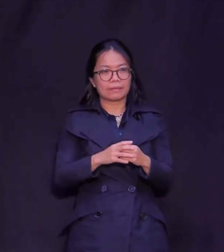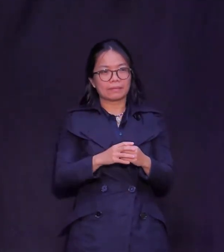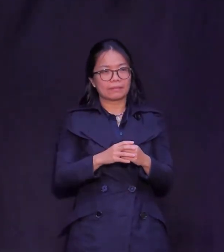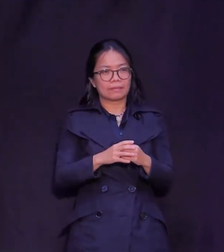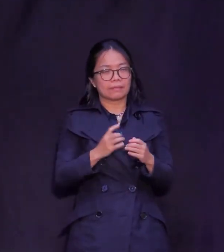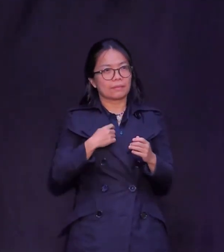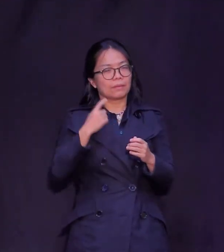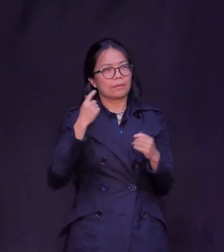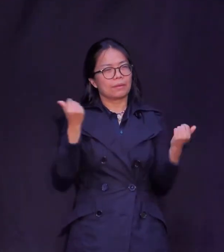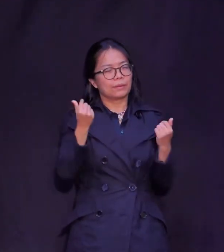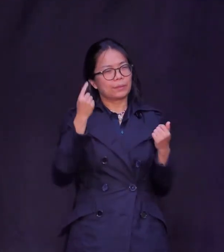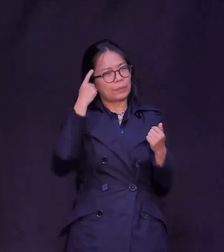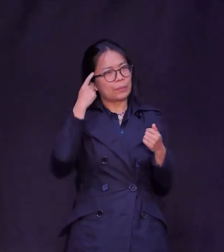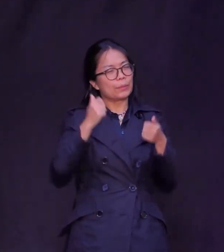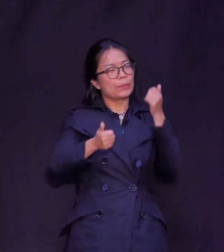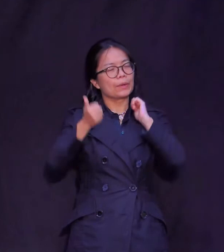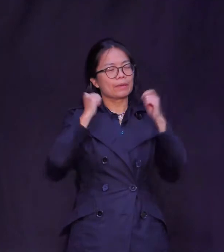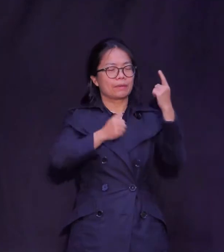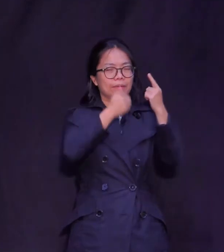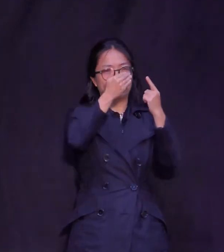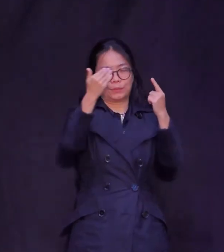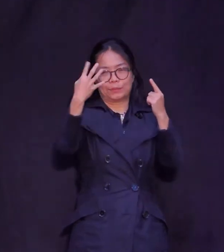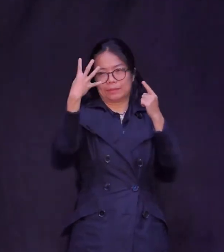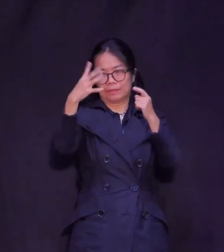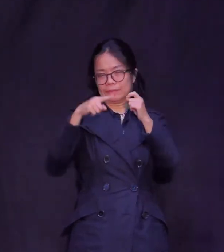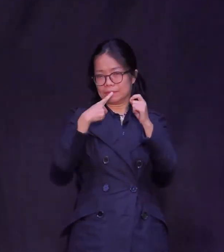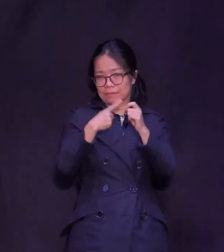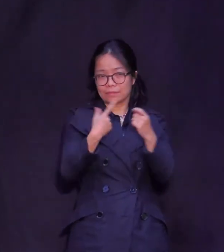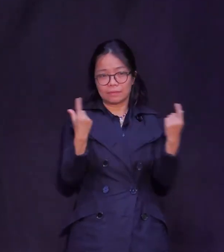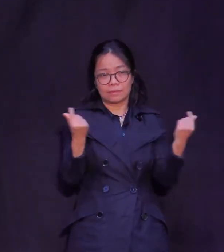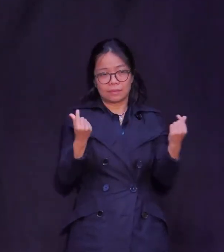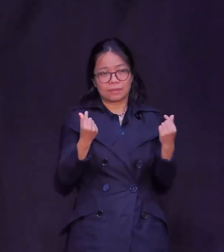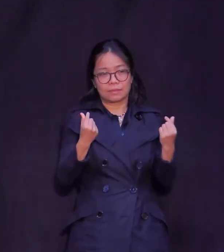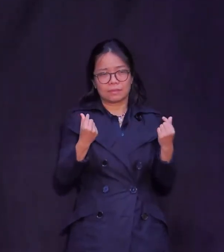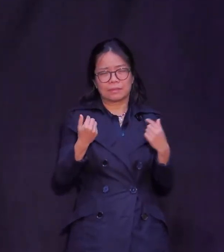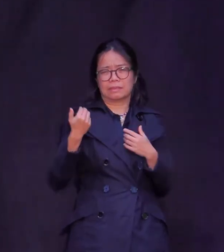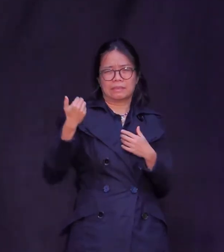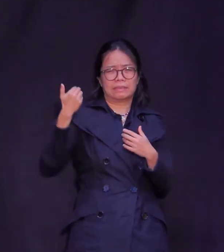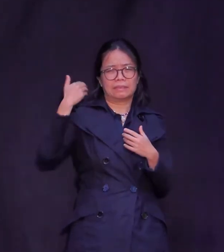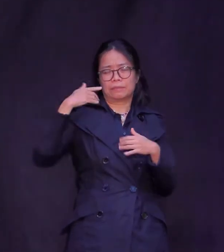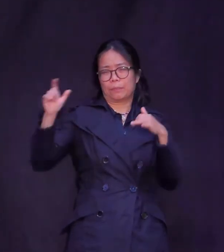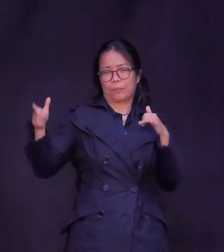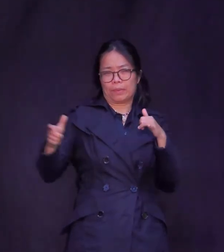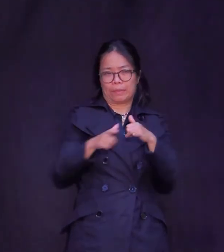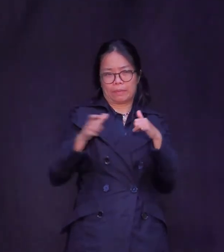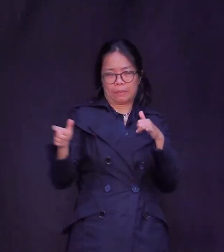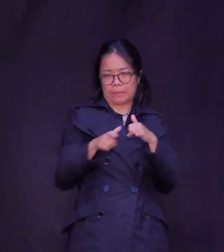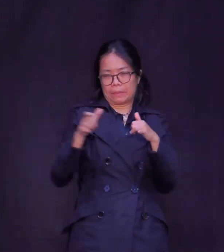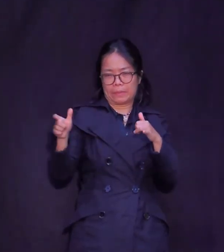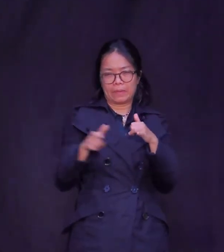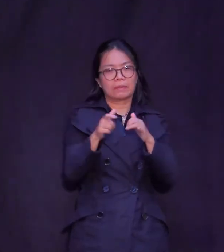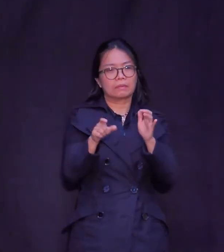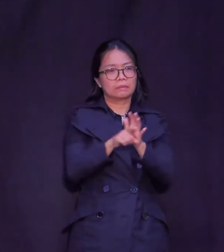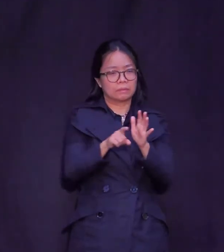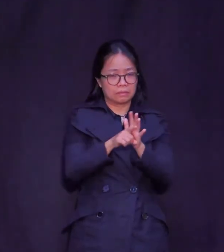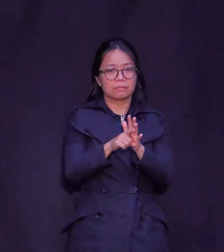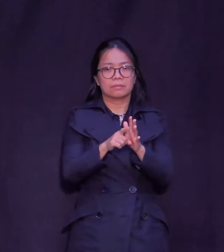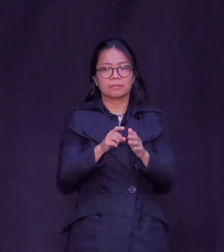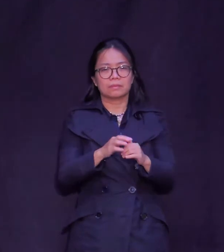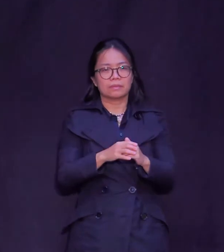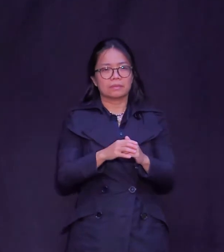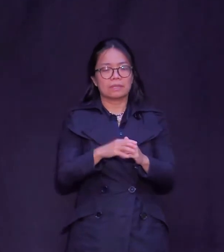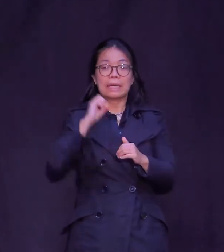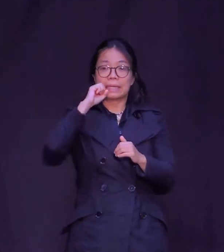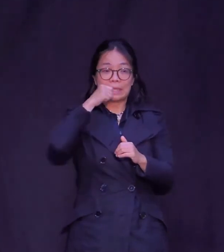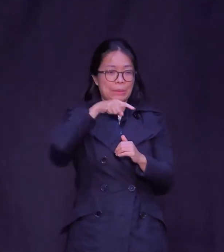我又回到1994年那一场台风来袭的时候，